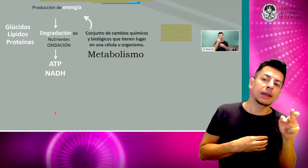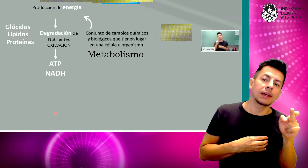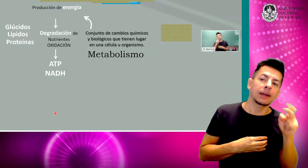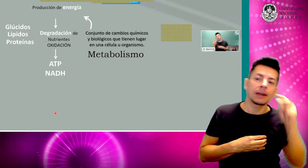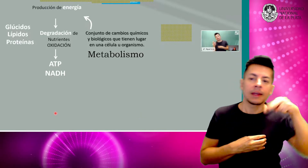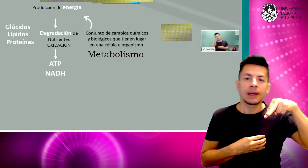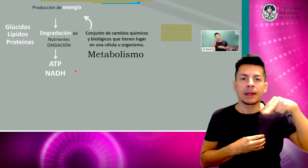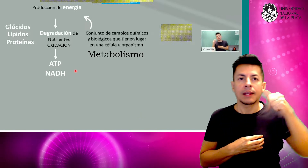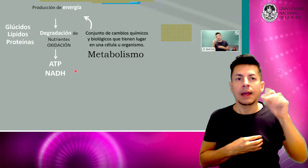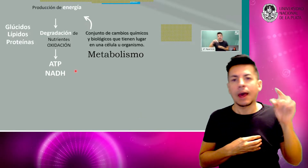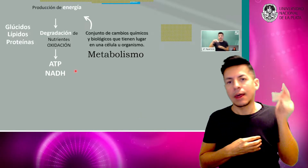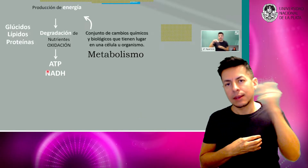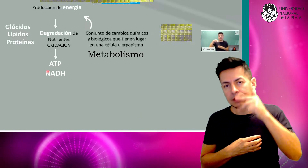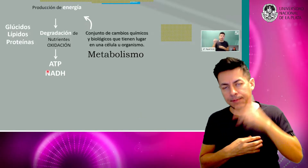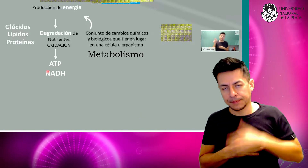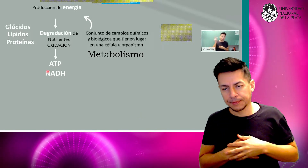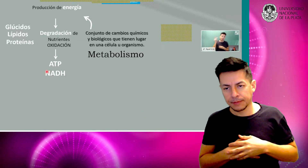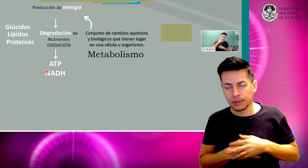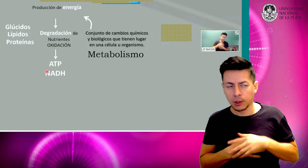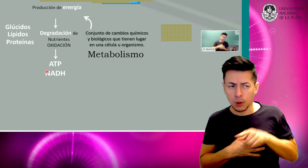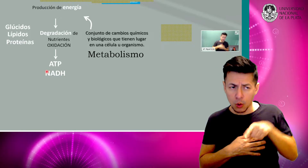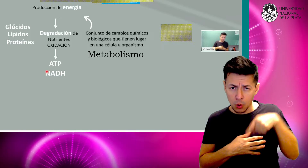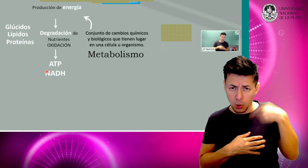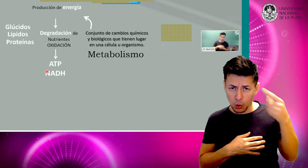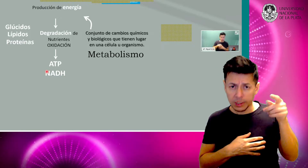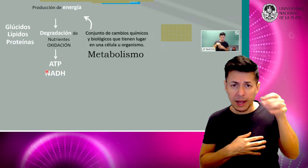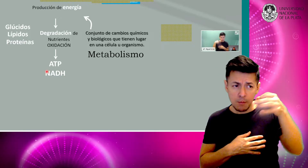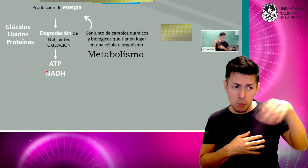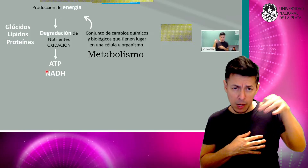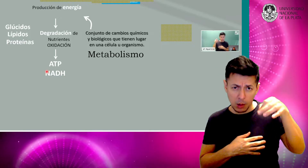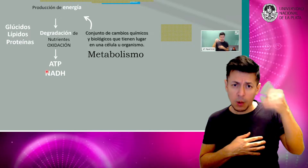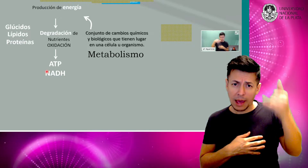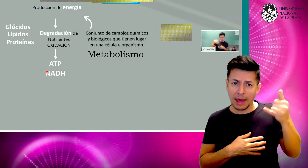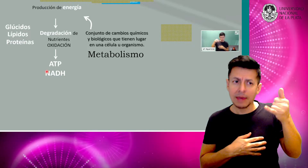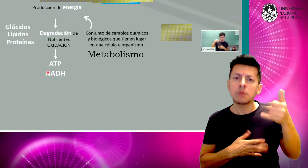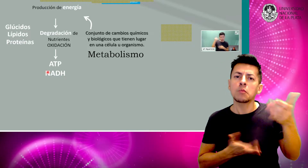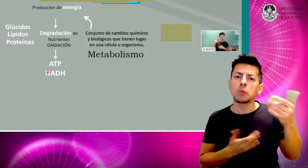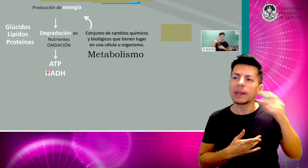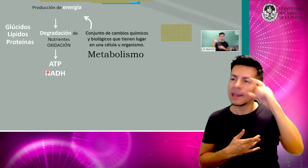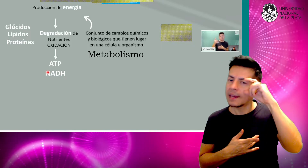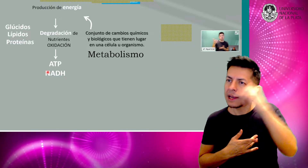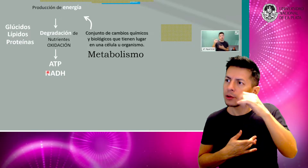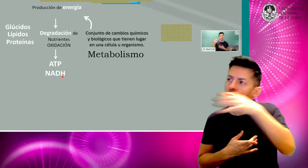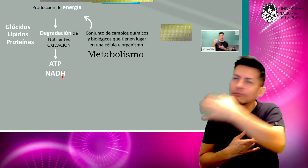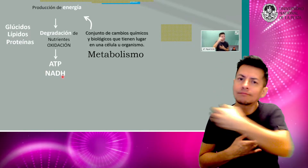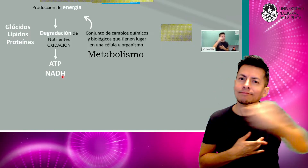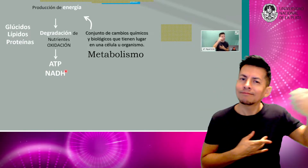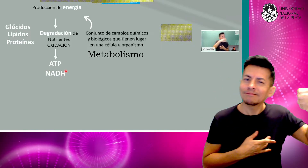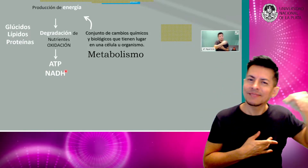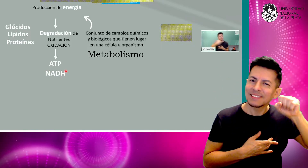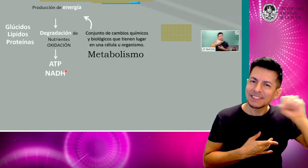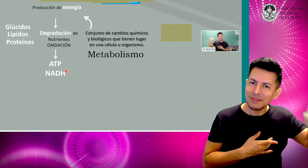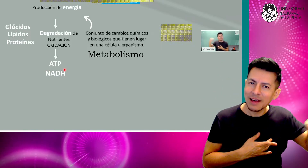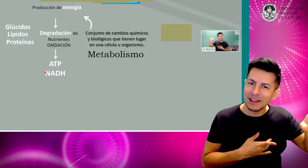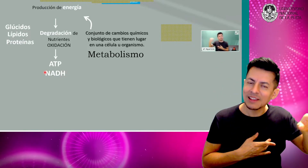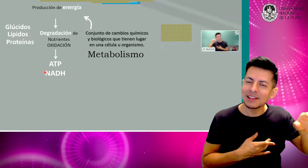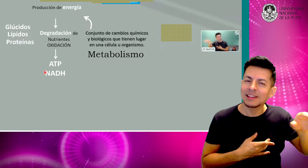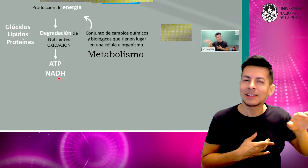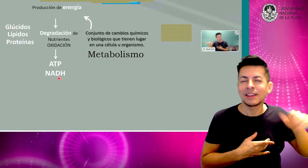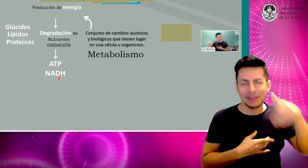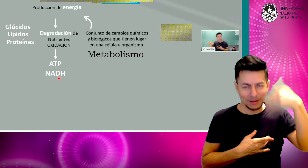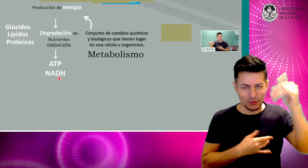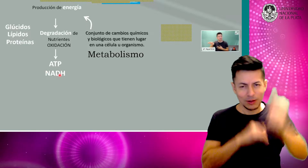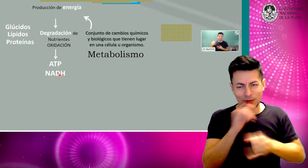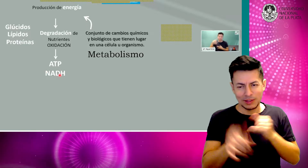También hay otra molécula transportadora de electrones que vamos a ver en las clases siguientes, que cumple una función similar